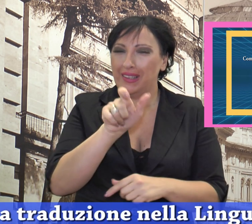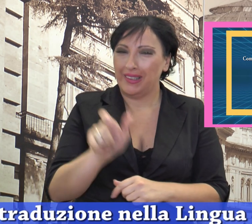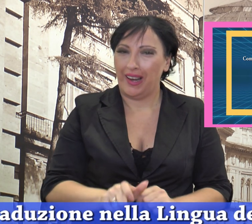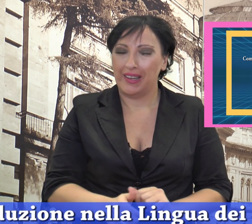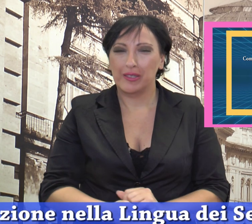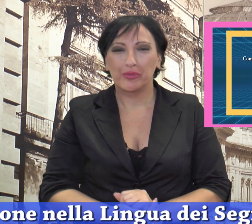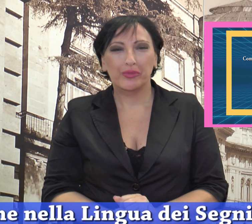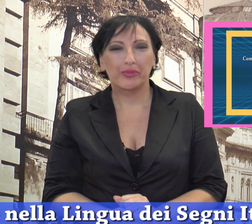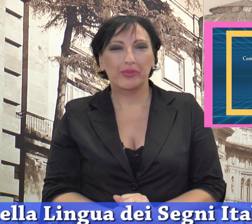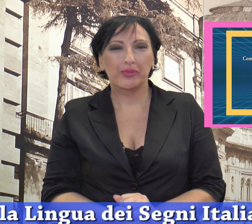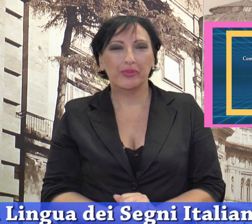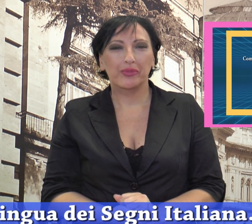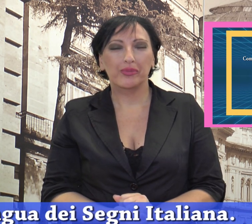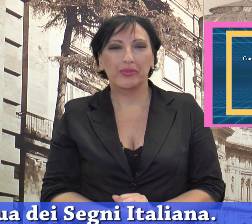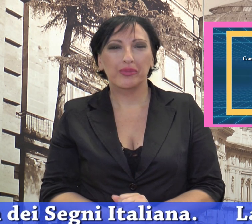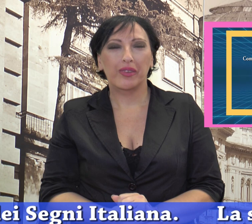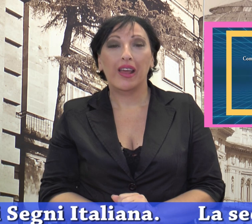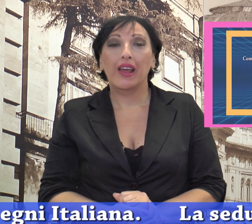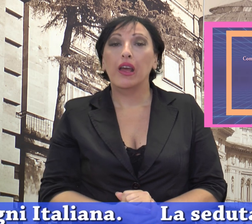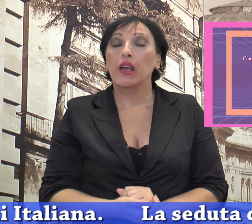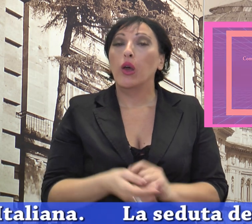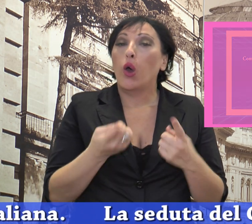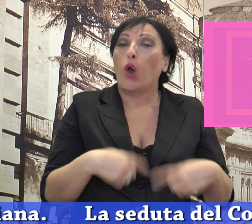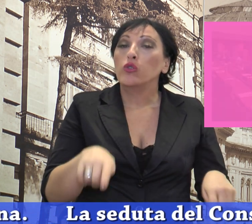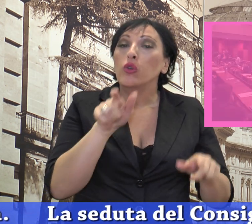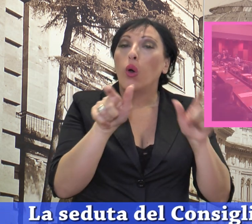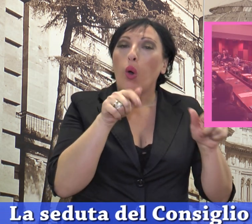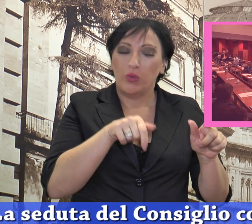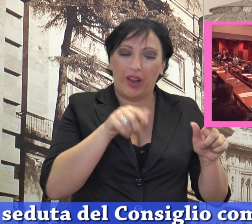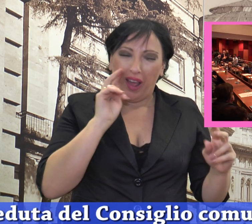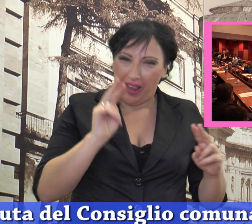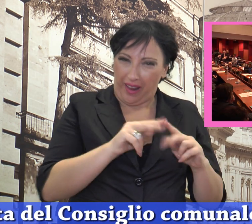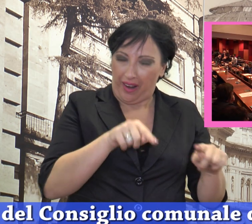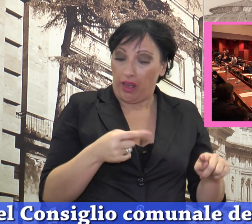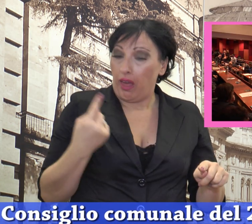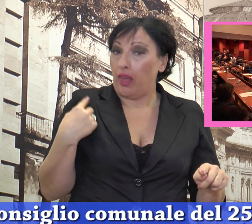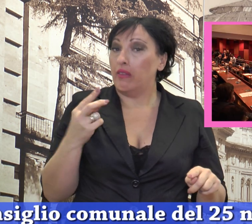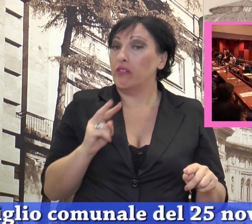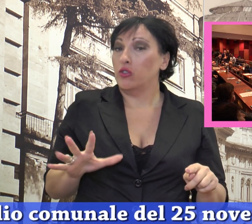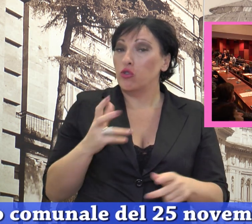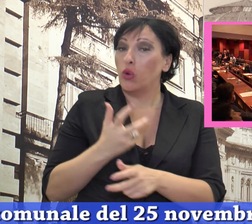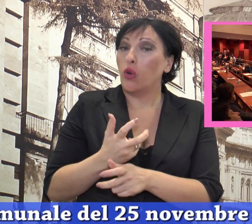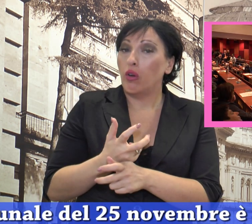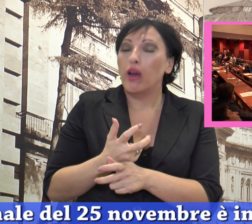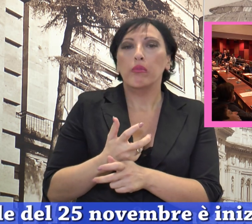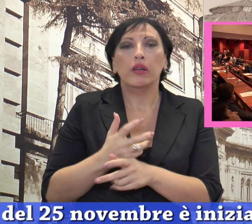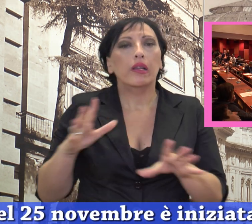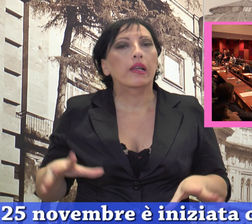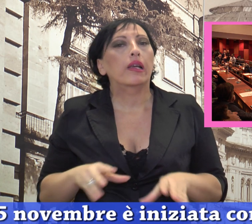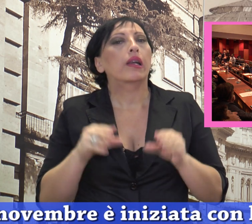italiana. La seduta del Consiglio Comunale del 25 novembre è iniziata con la